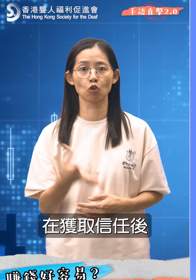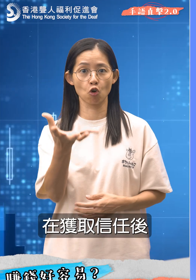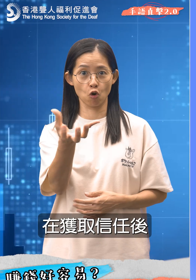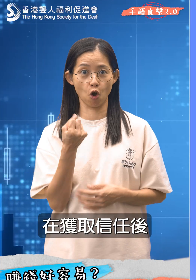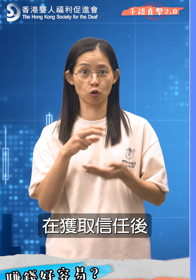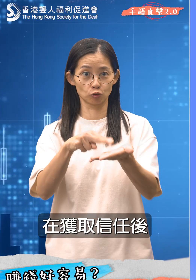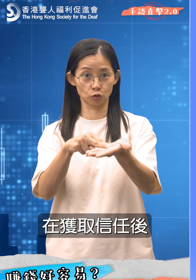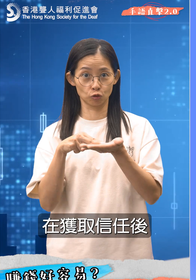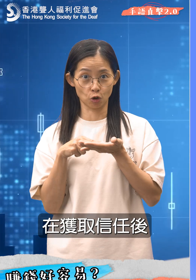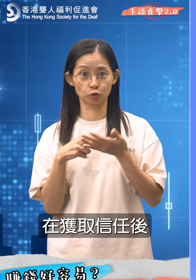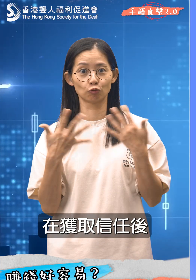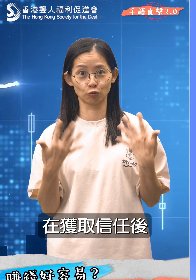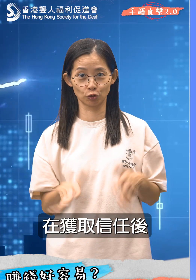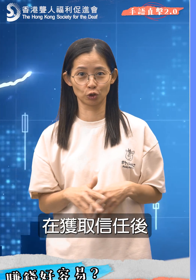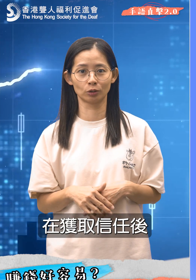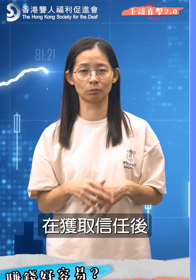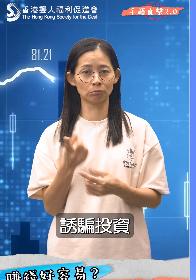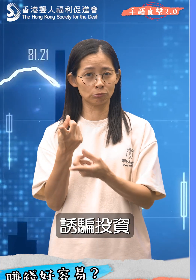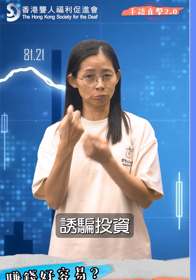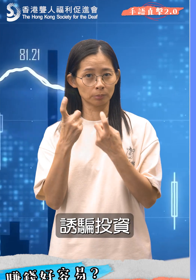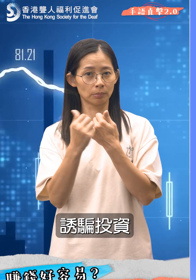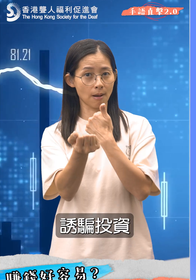喺獲取信任之後，誘騙投資，